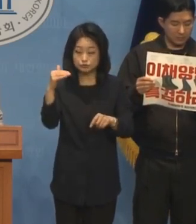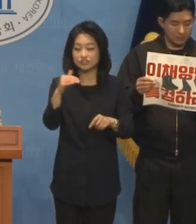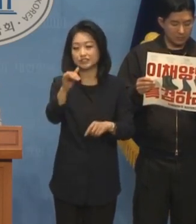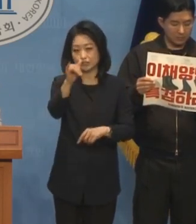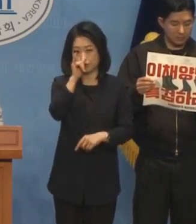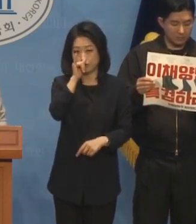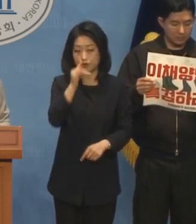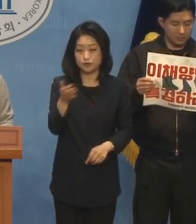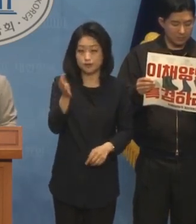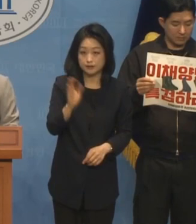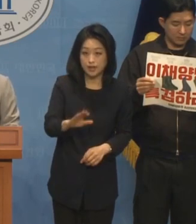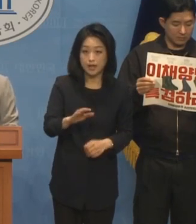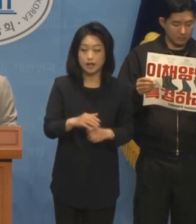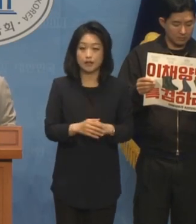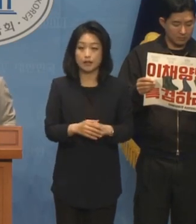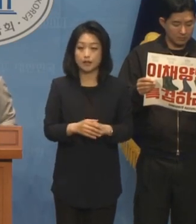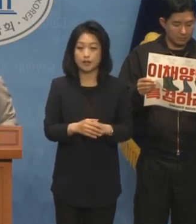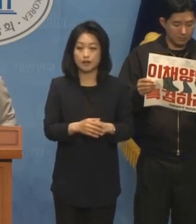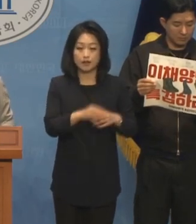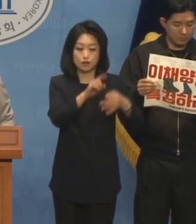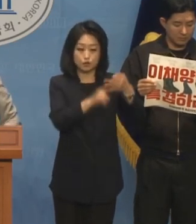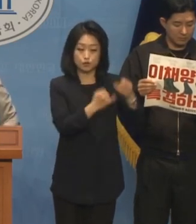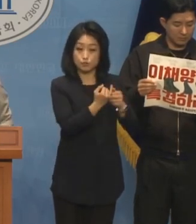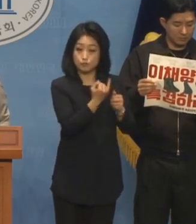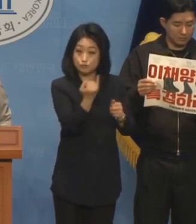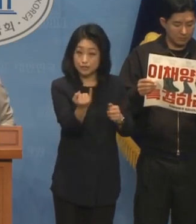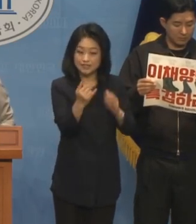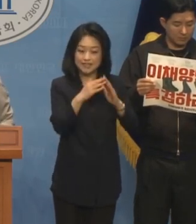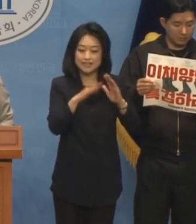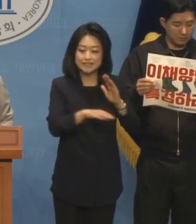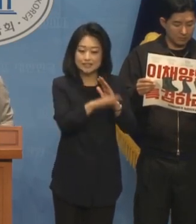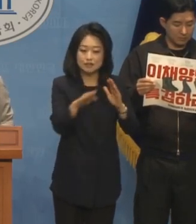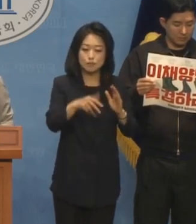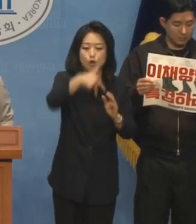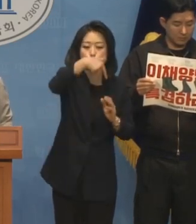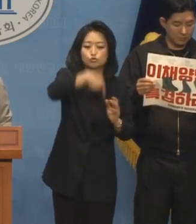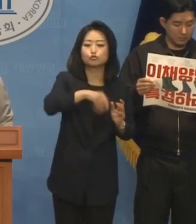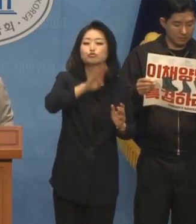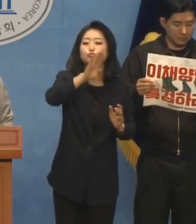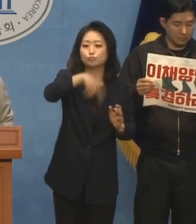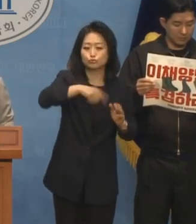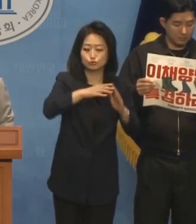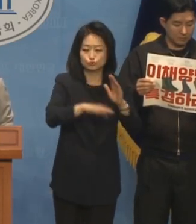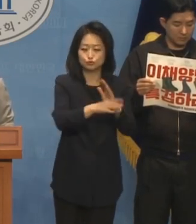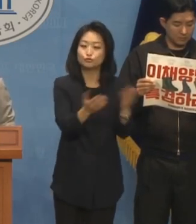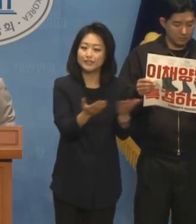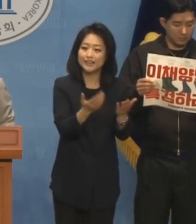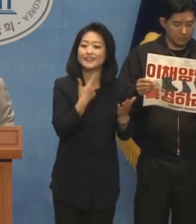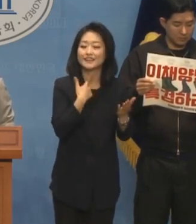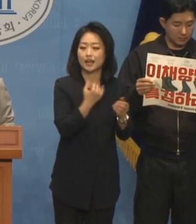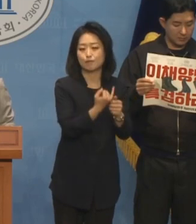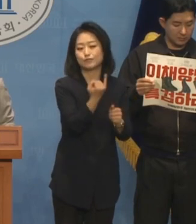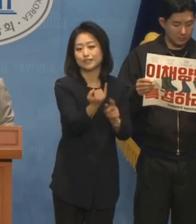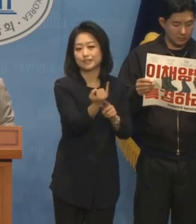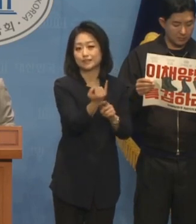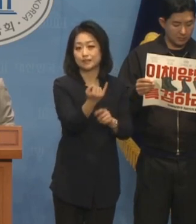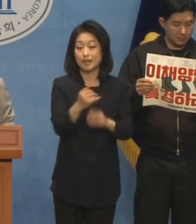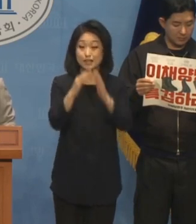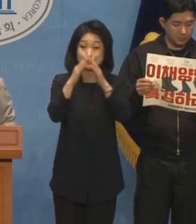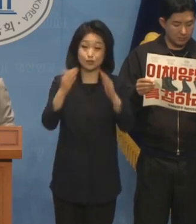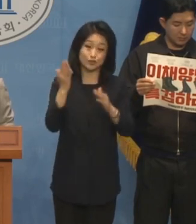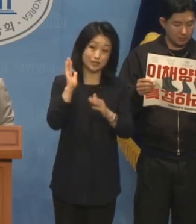운운한 정말 부끄럽기 짝이 없습니다 전두환이 공직자윤리법을 제정했습니다